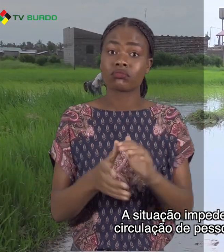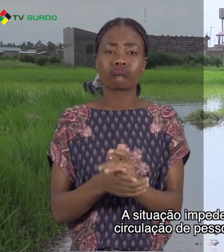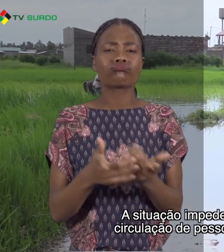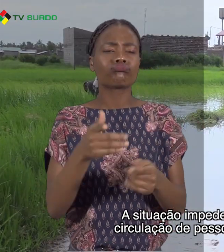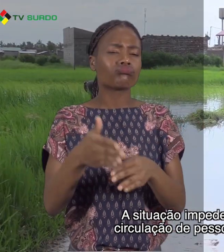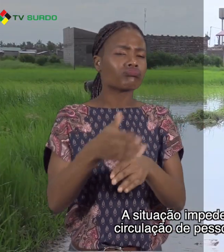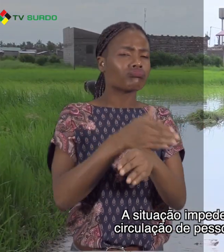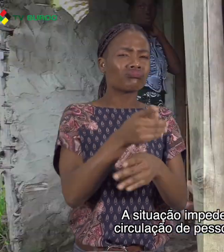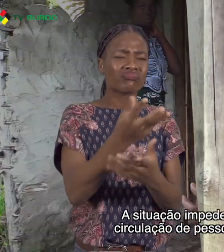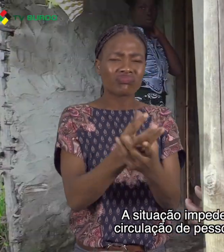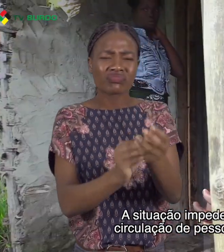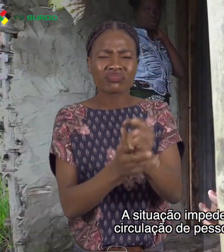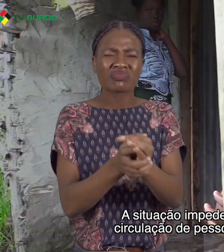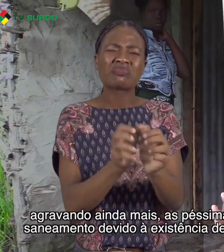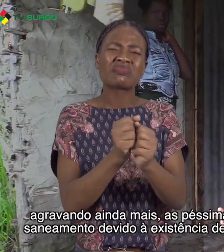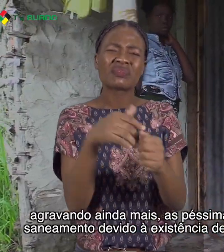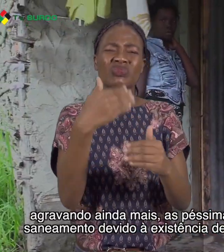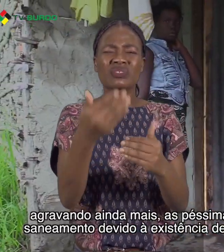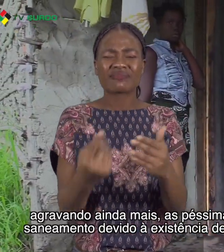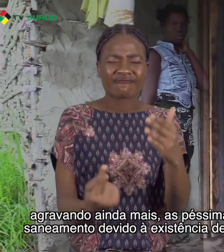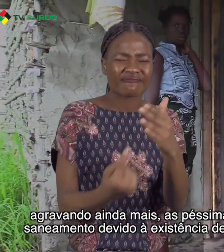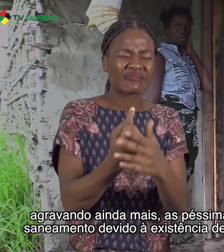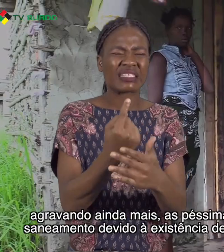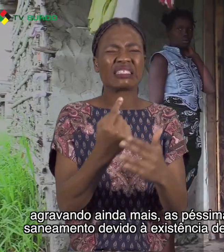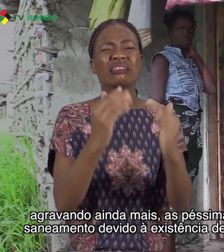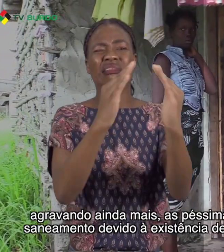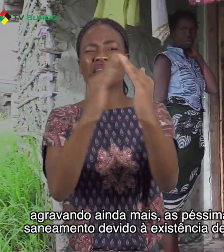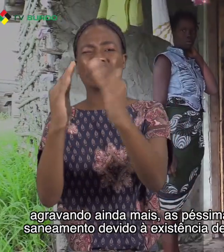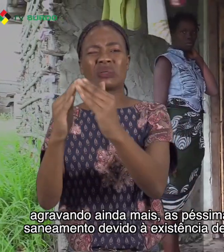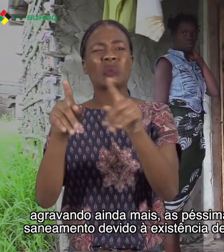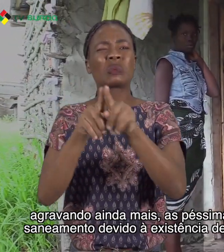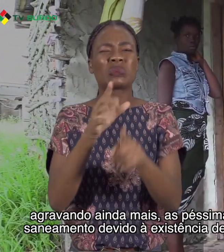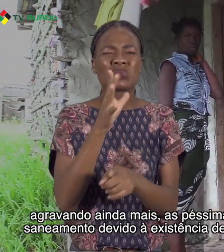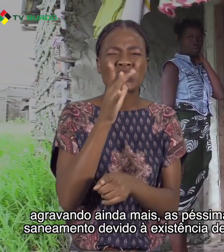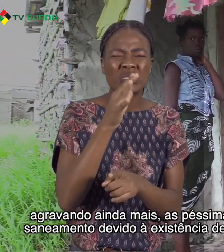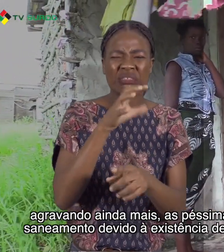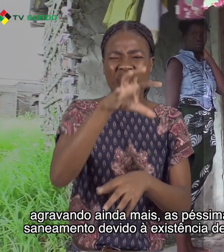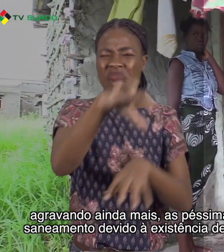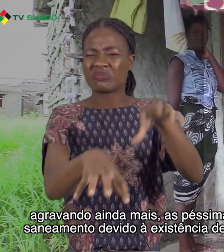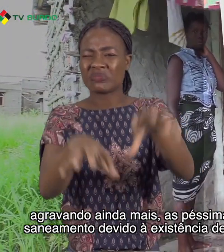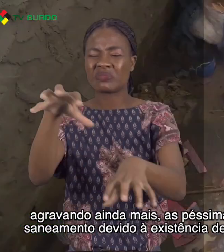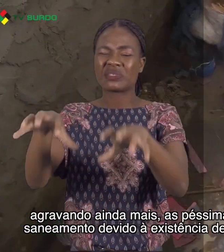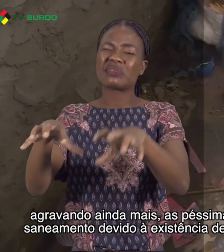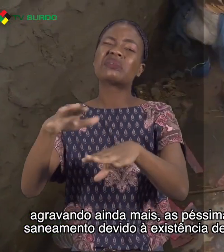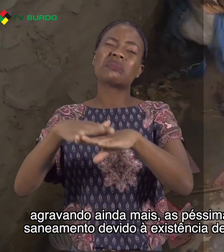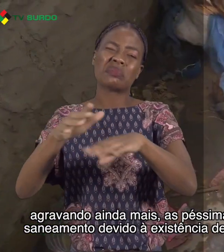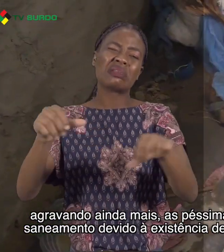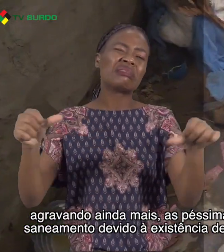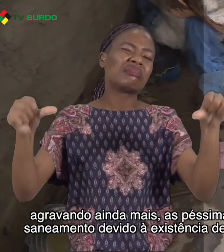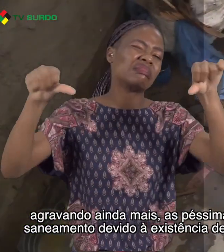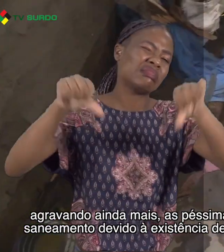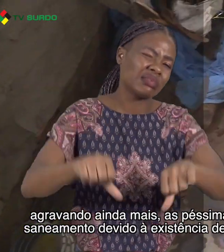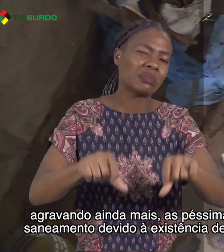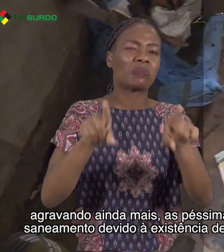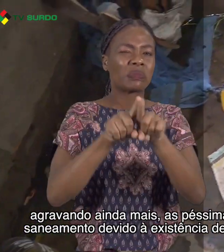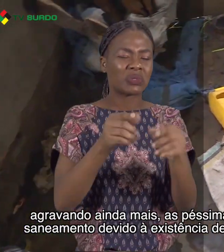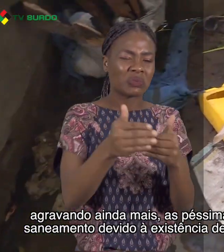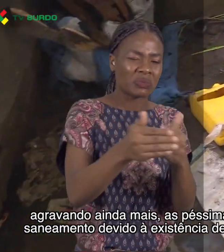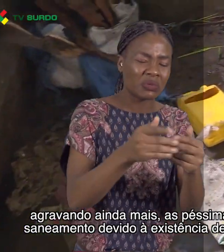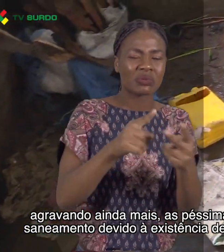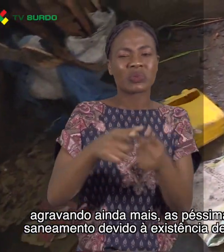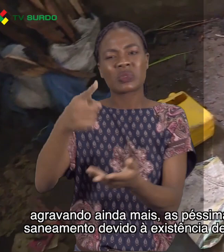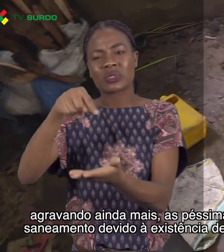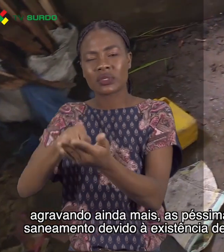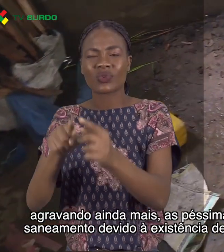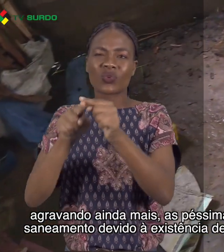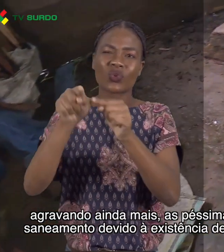normal circulação de pessoas e bens, agravando ainda mais as péssimas condições de higiene e saneamento devido à existência